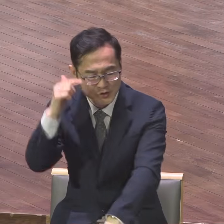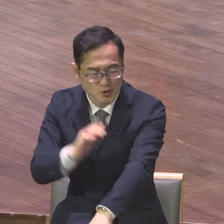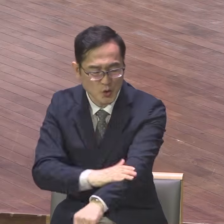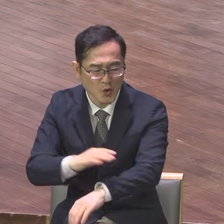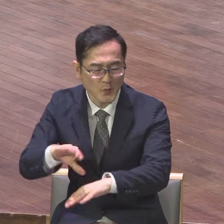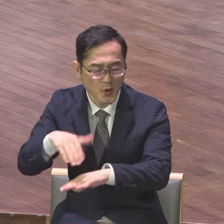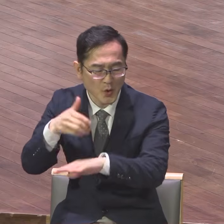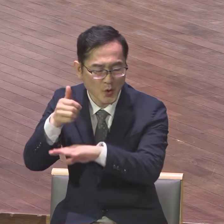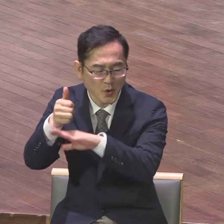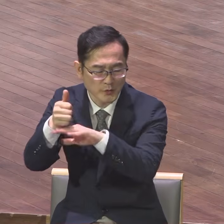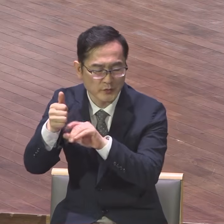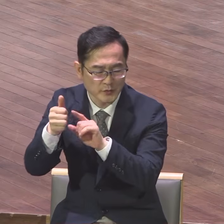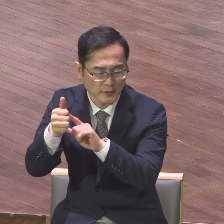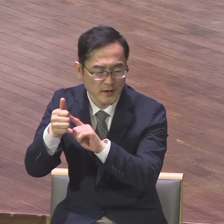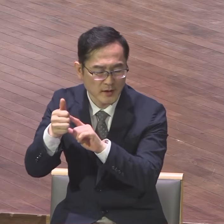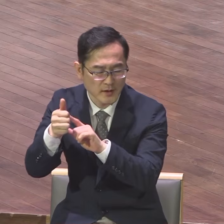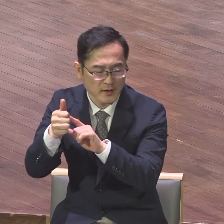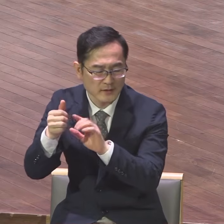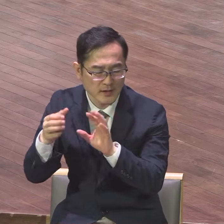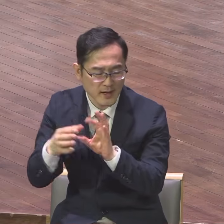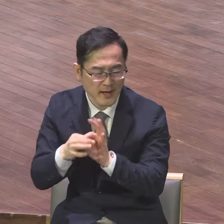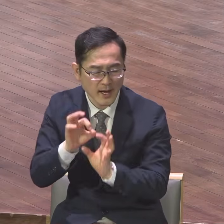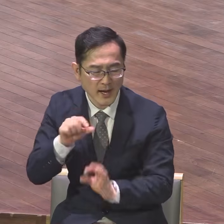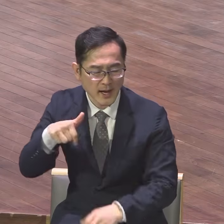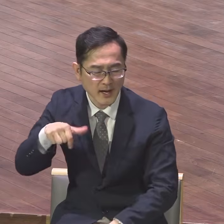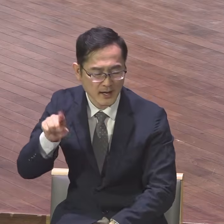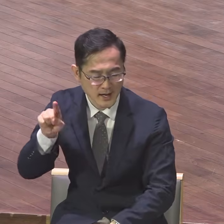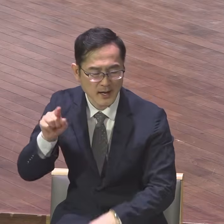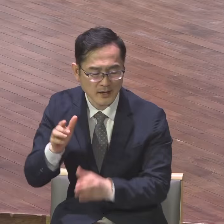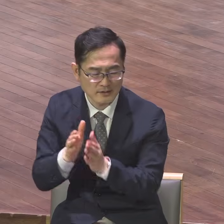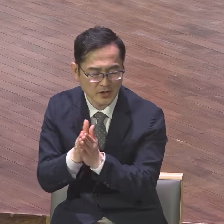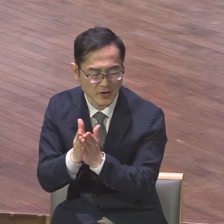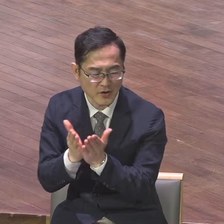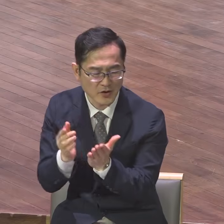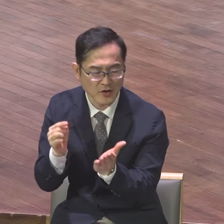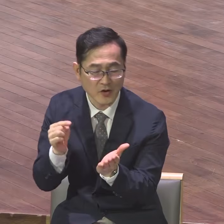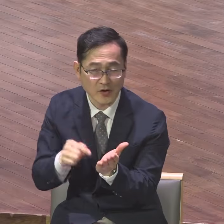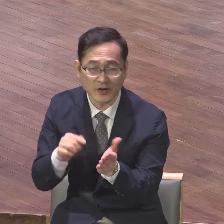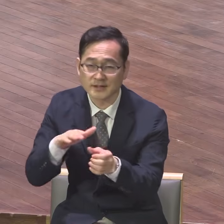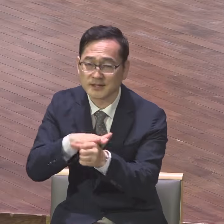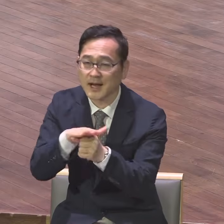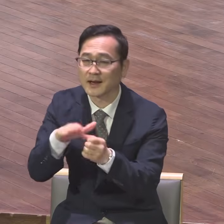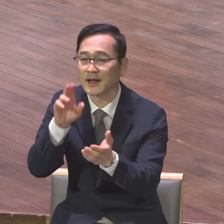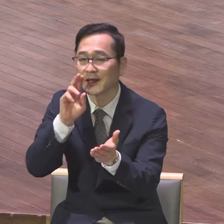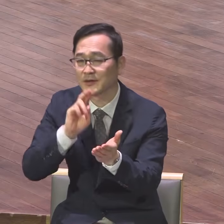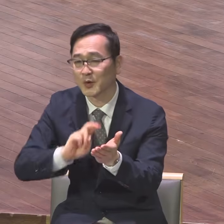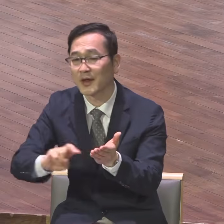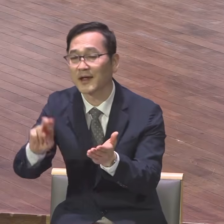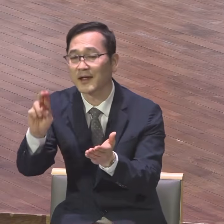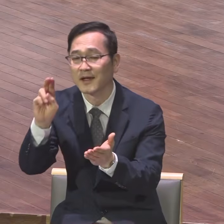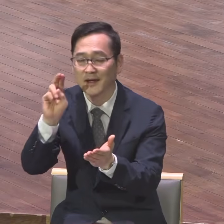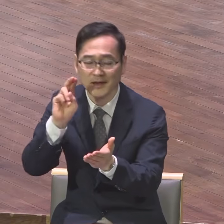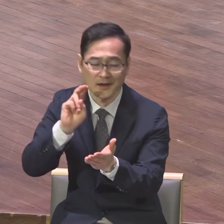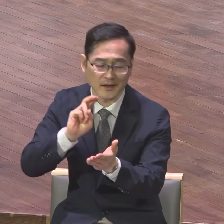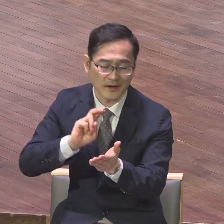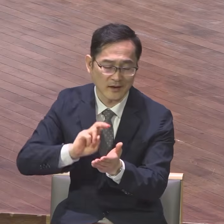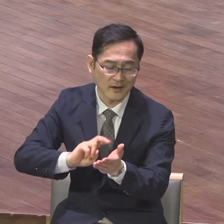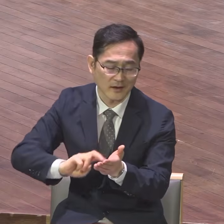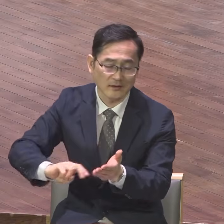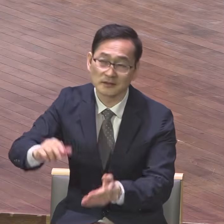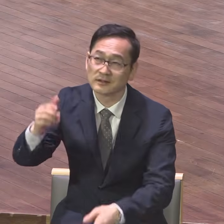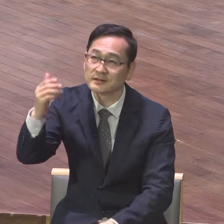주인 솔로몬의 아가서 그는 사랑의 노래